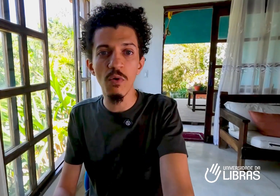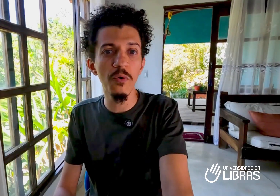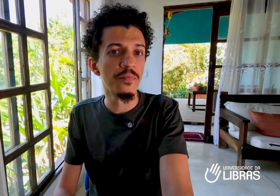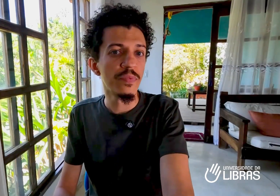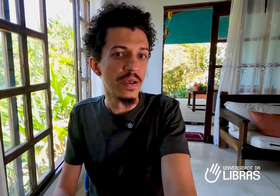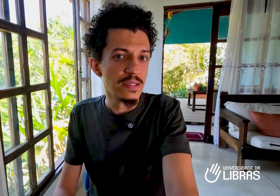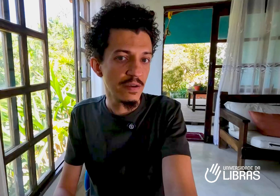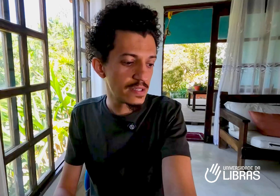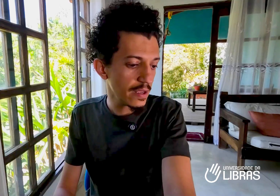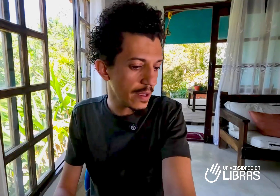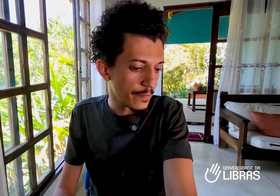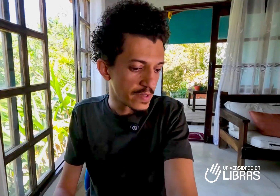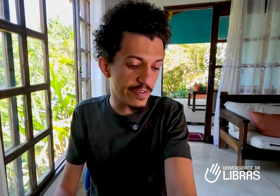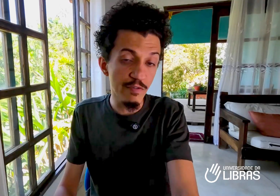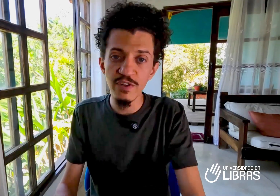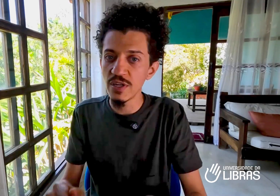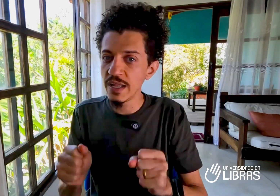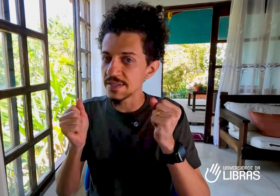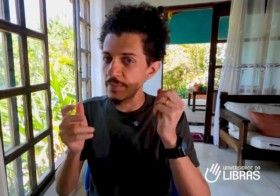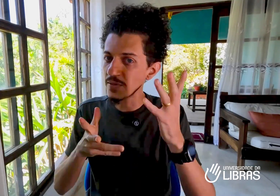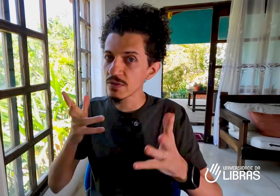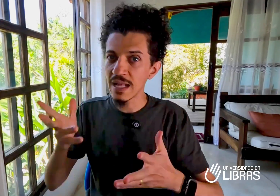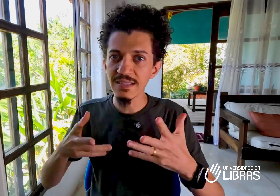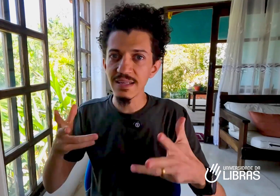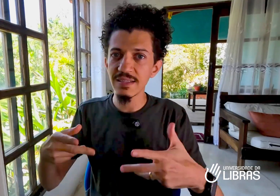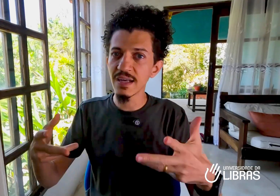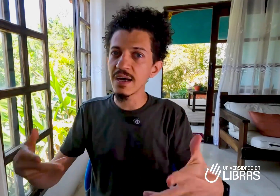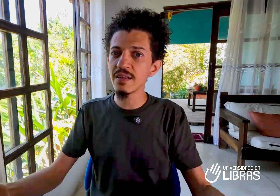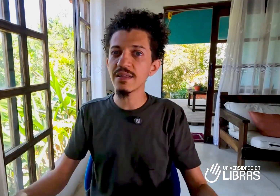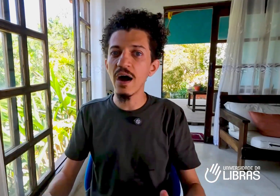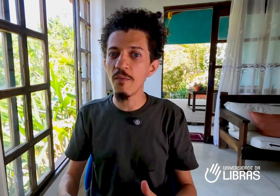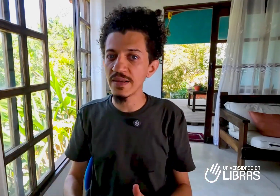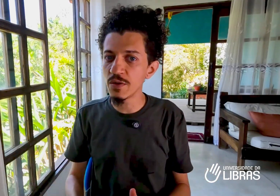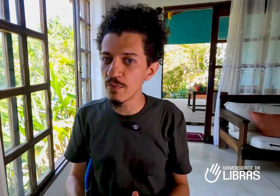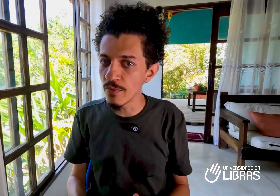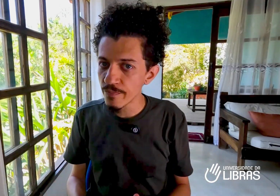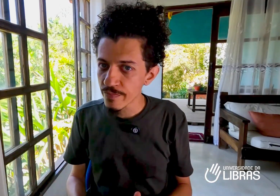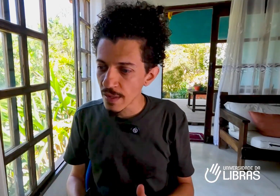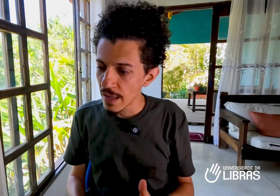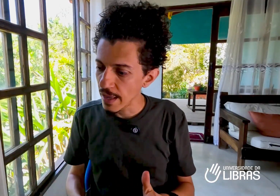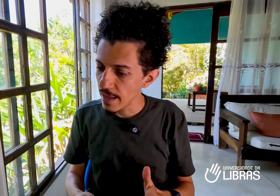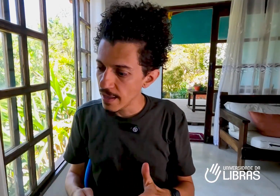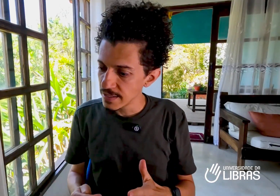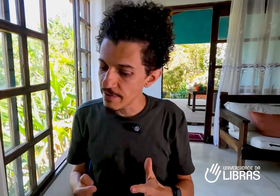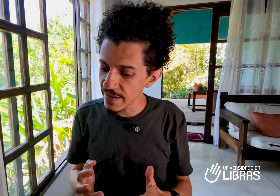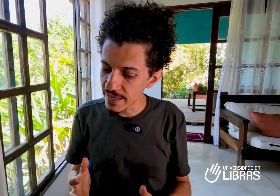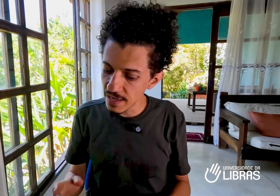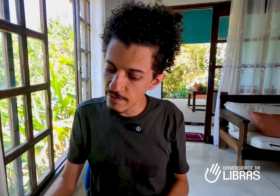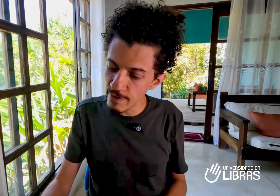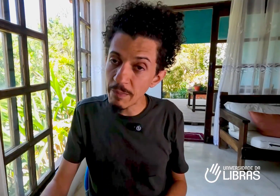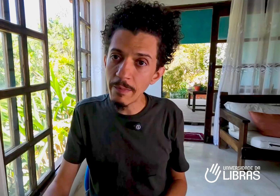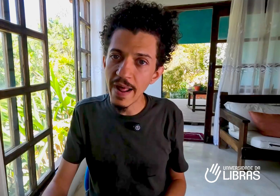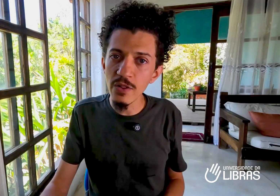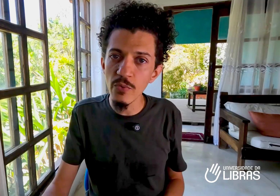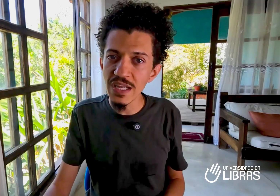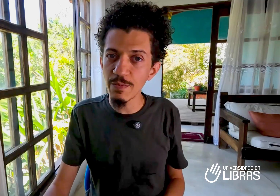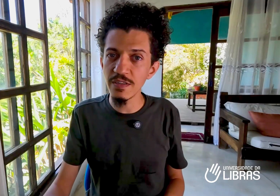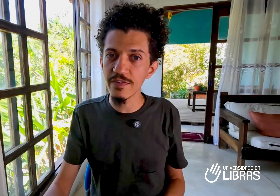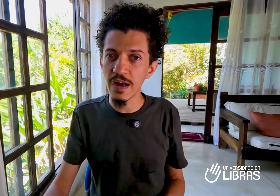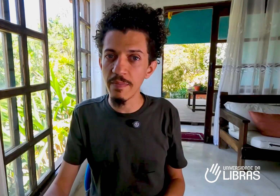como você vê um vídeo de Libras, a pessoa está lá sinalizando e tal, mas tipo, você vê que aquele ali foi preparado